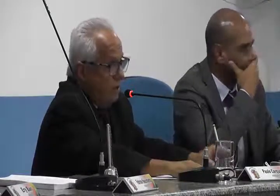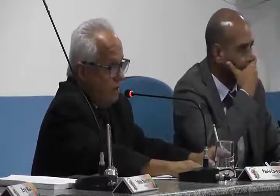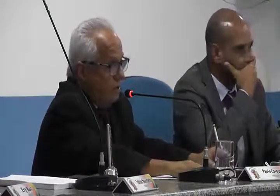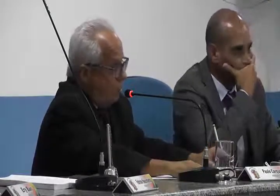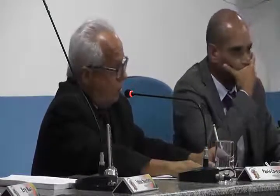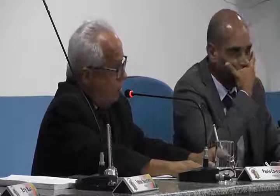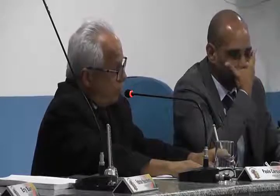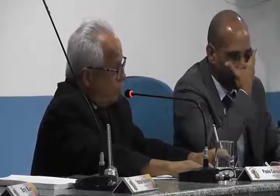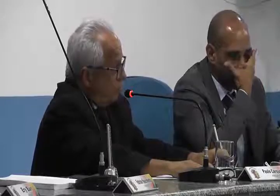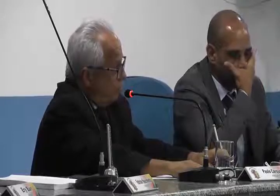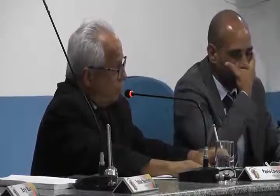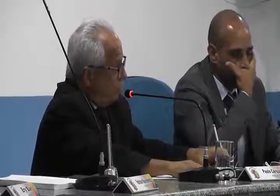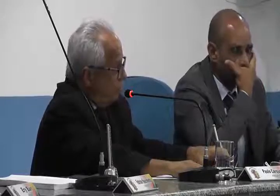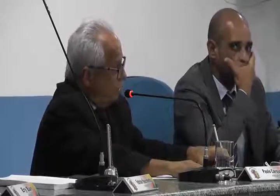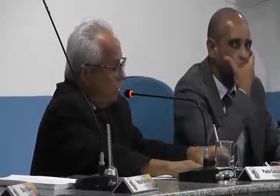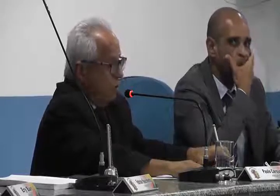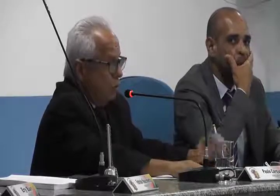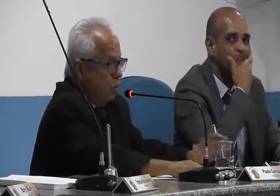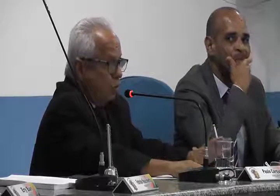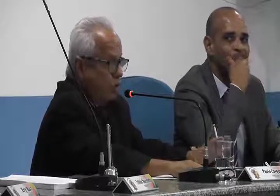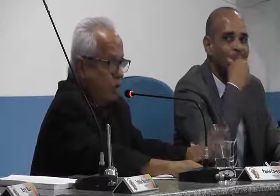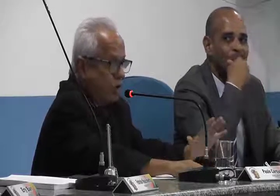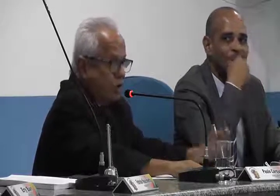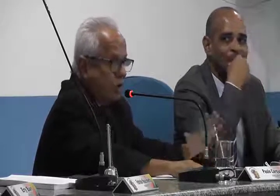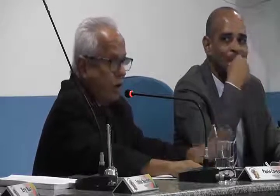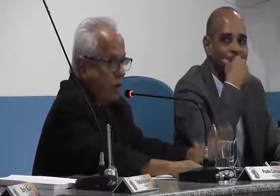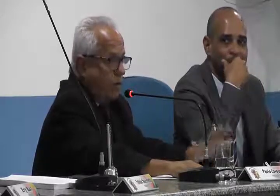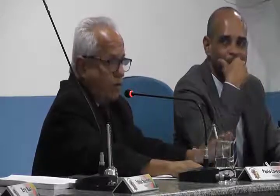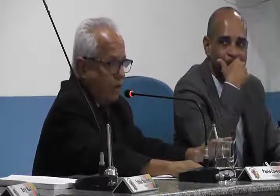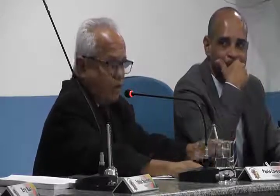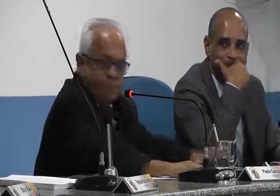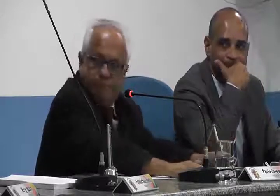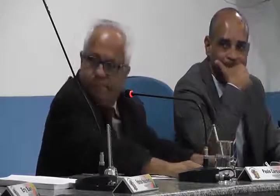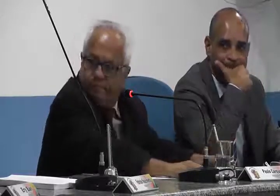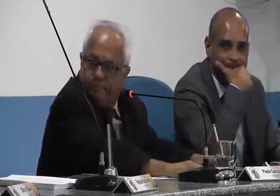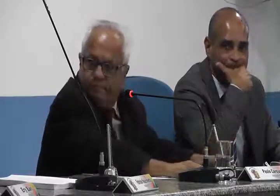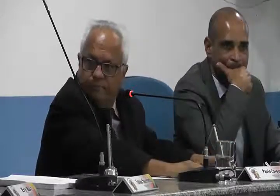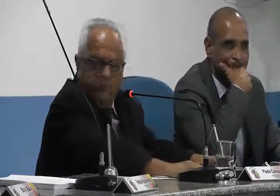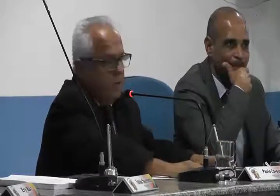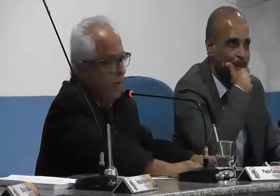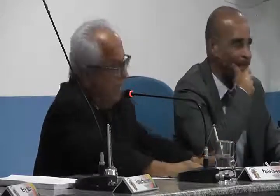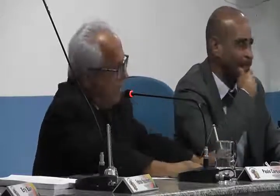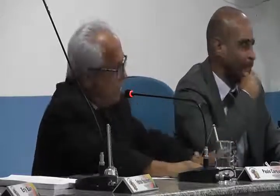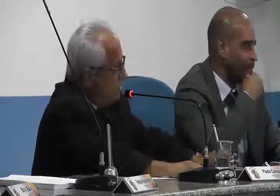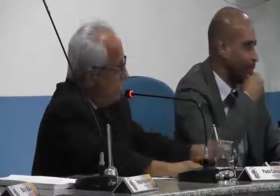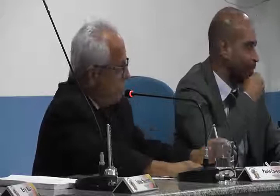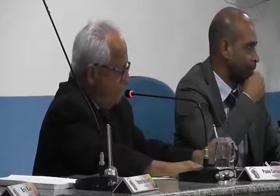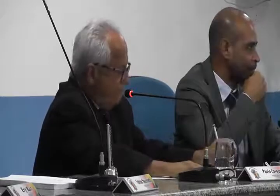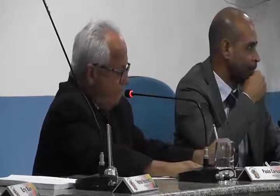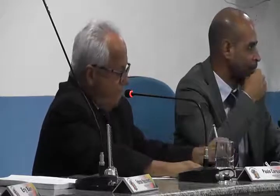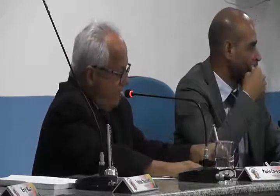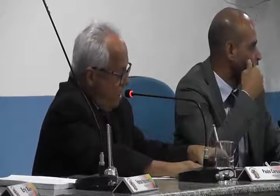auxiliamos e assessoramos o executivo no intuito de que isso não aconteça. Mas,